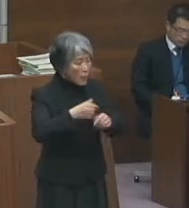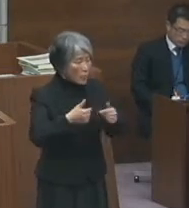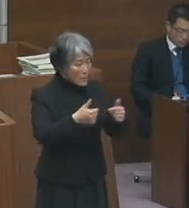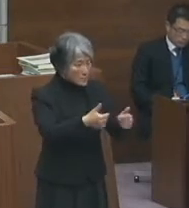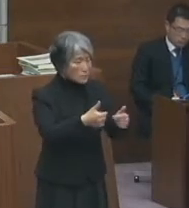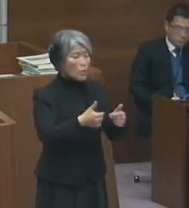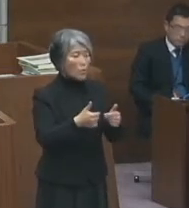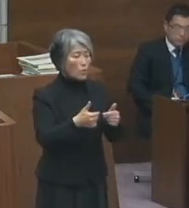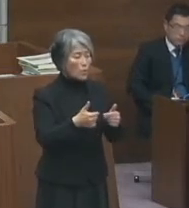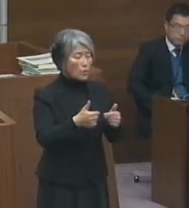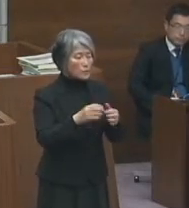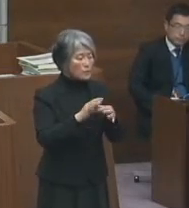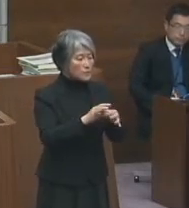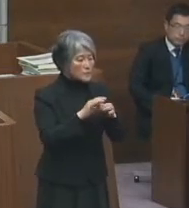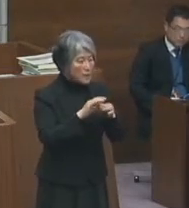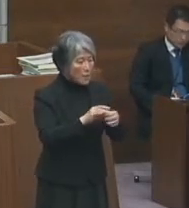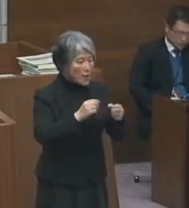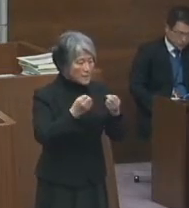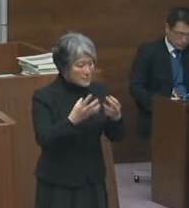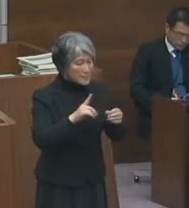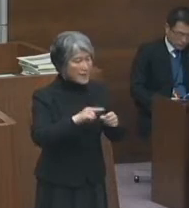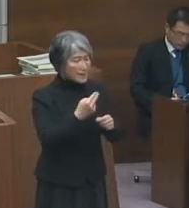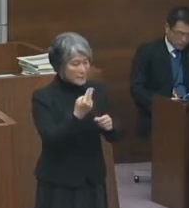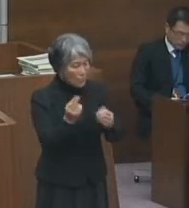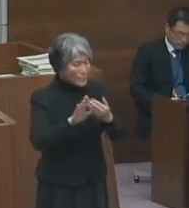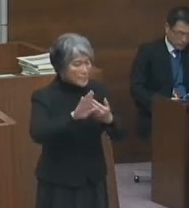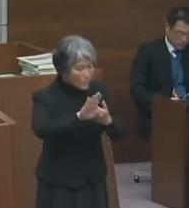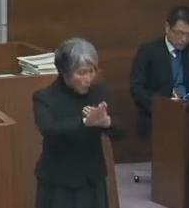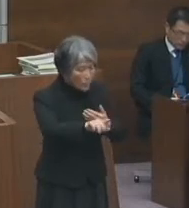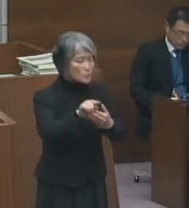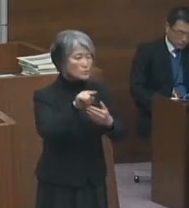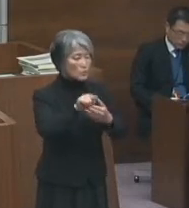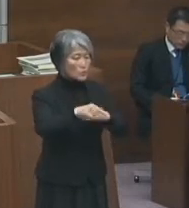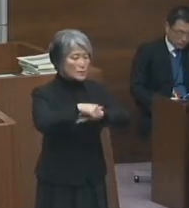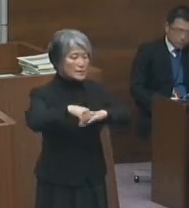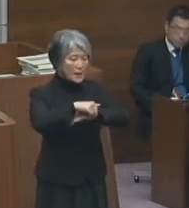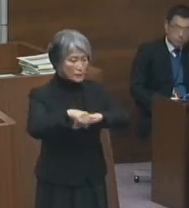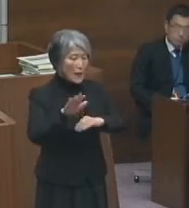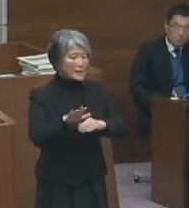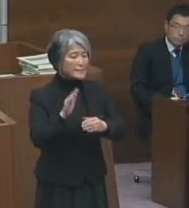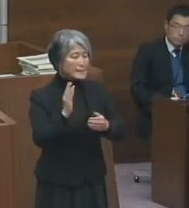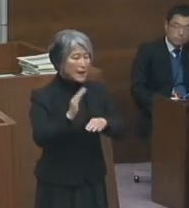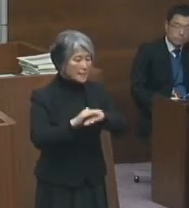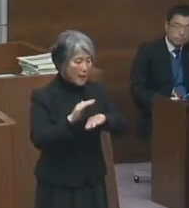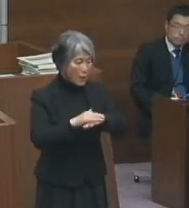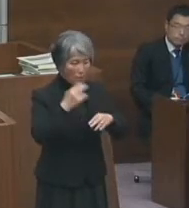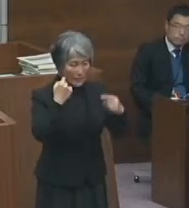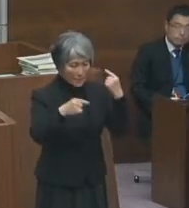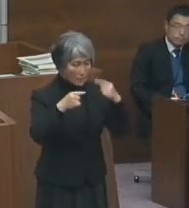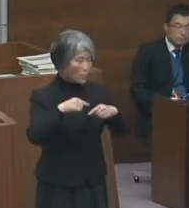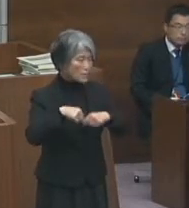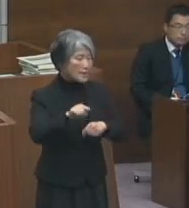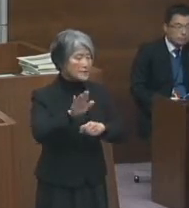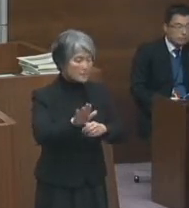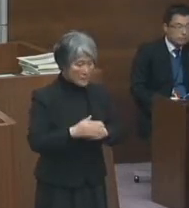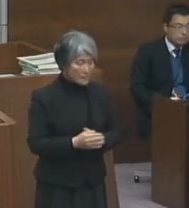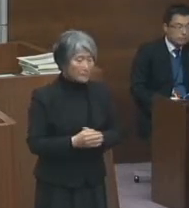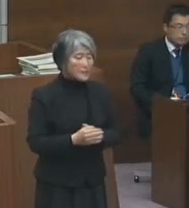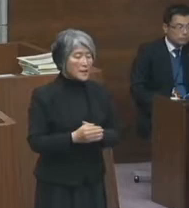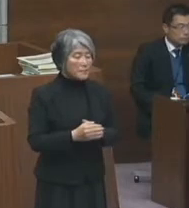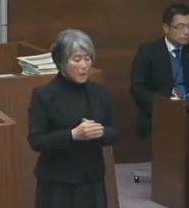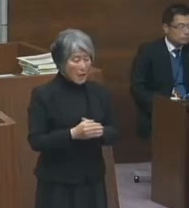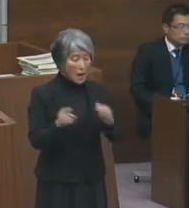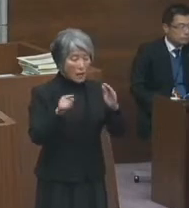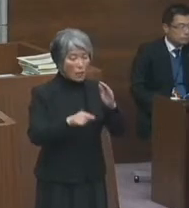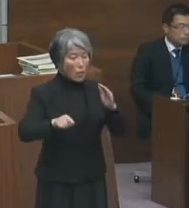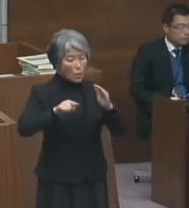ましたように、新年度に今後の在り方を検討してまいります。また鉄道等他の公共 交通機関